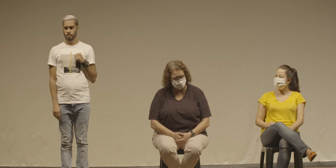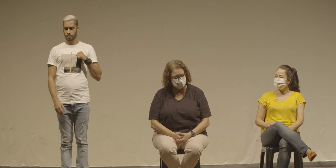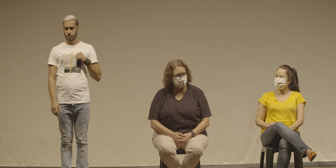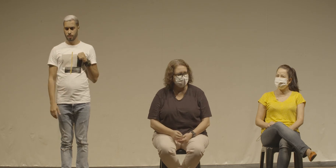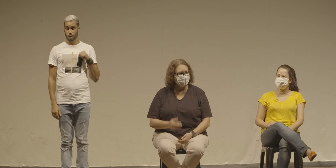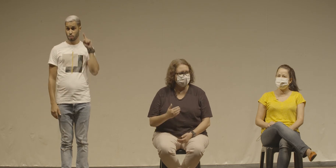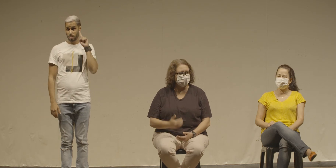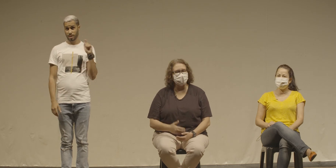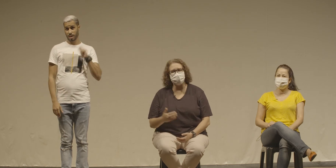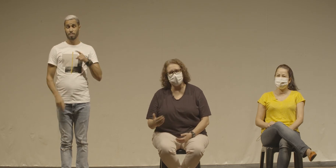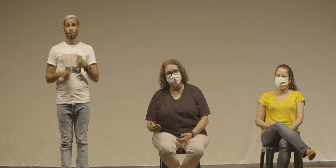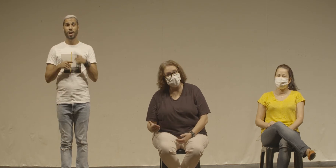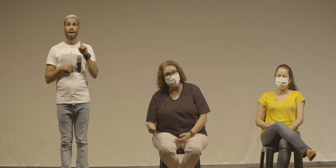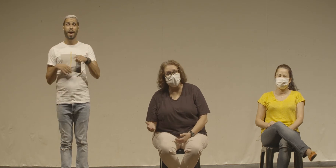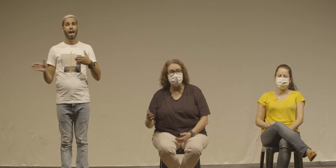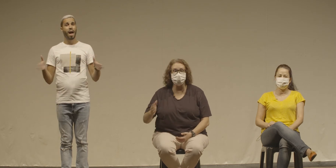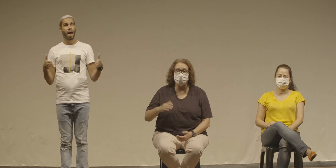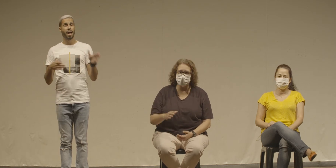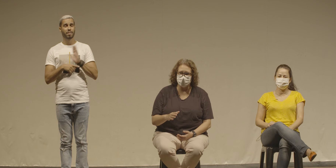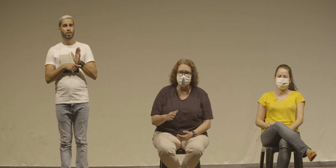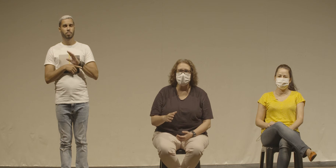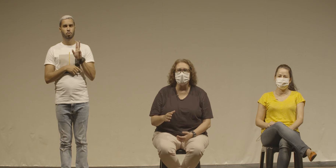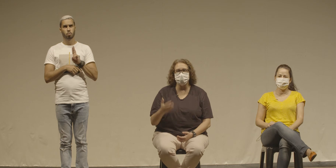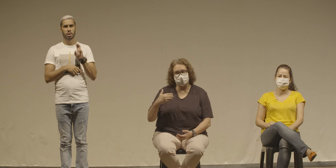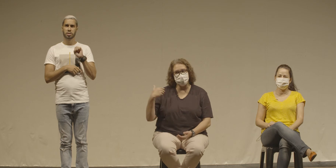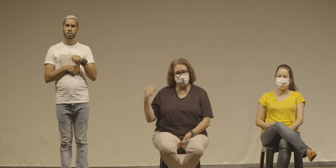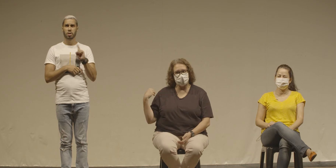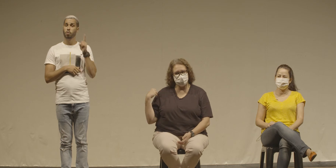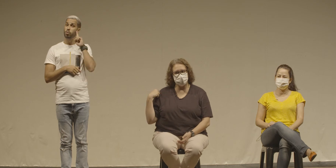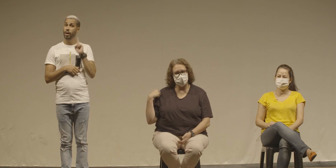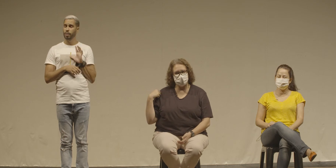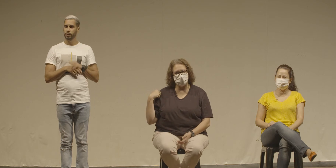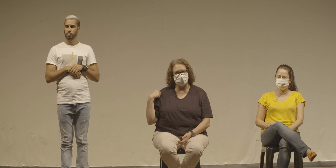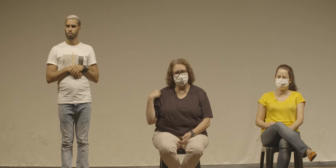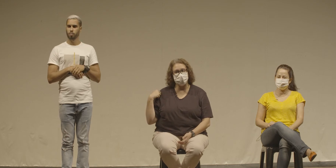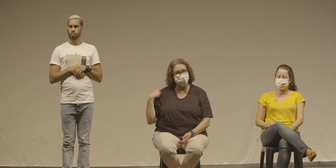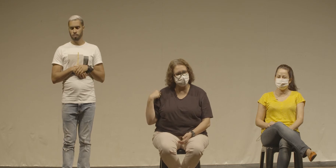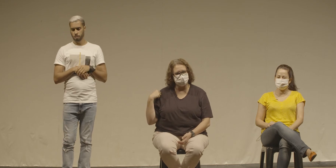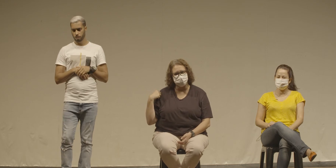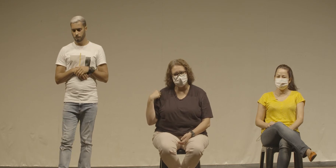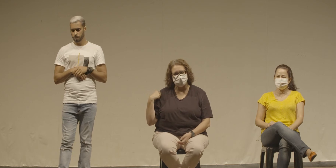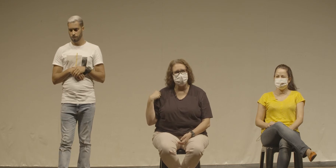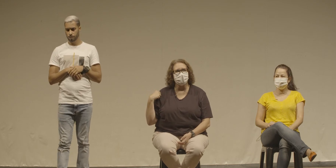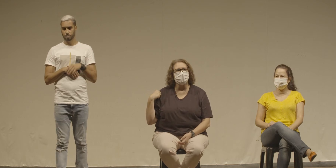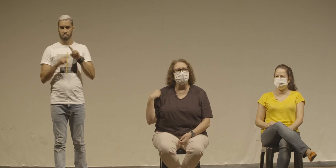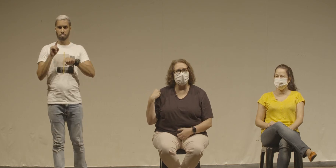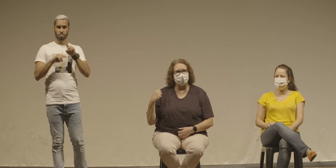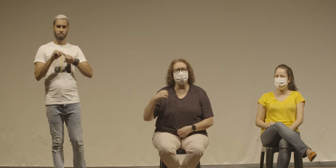executiva do filme também. A gente não sabe se ela vai utilizar isso ou não do que a gente tem de bruto, que a gente